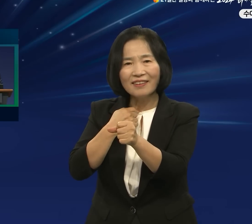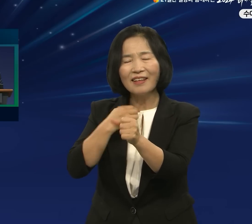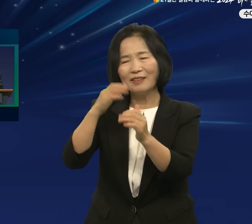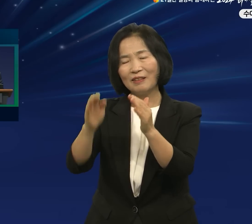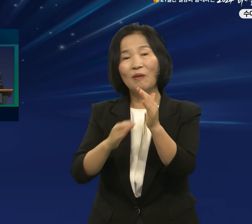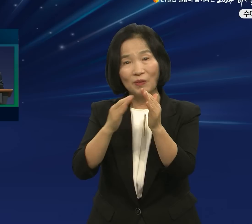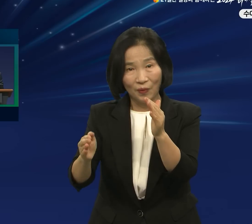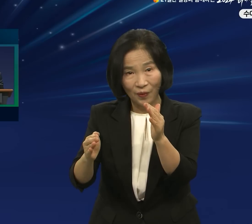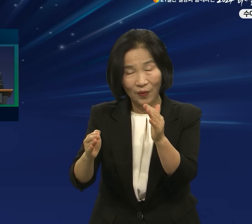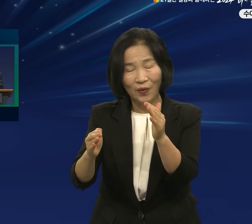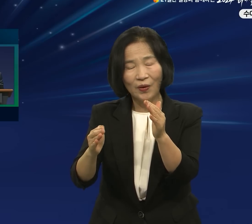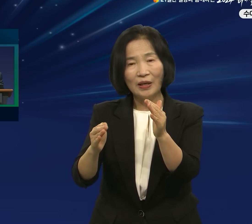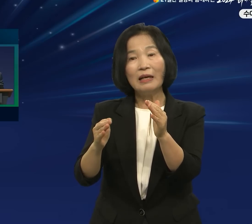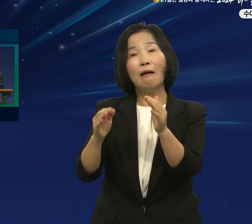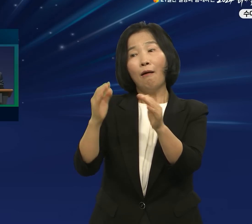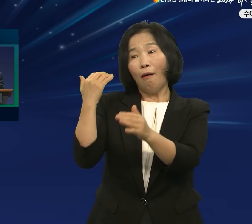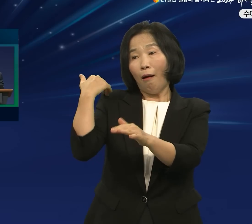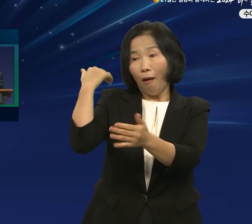돌아가셨지만